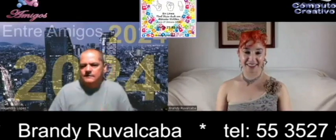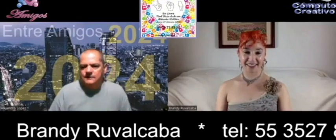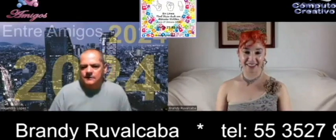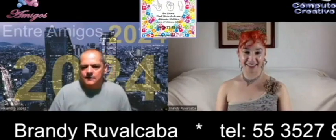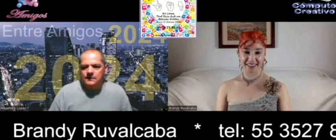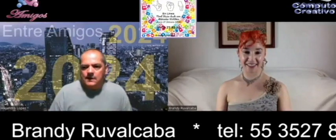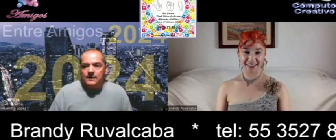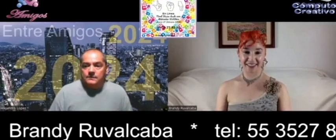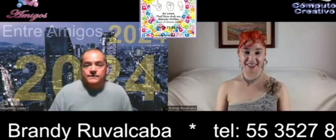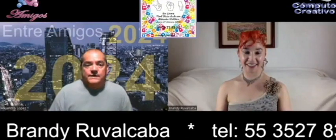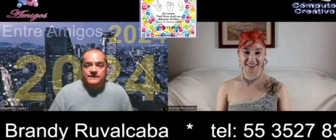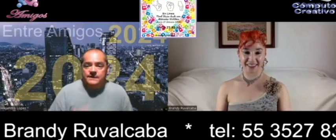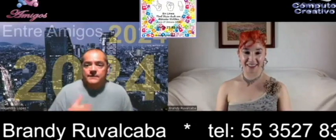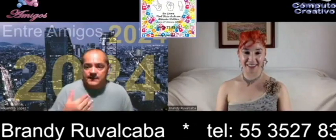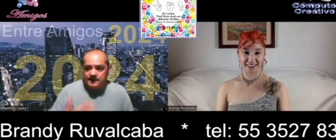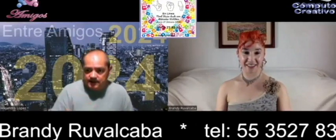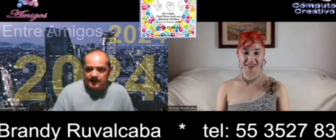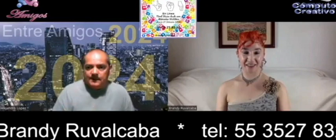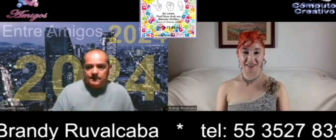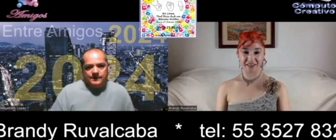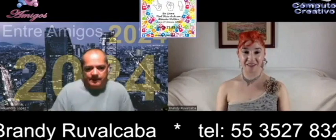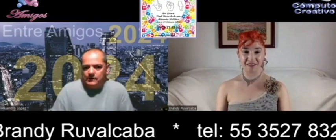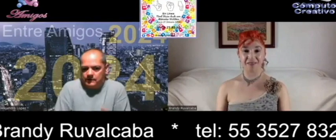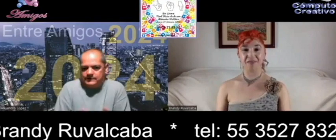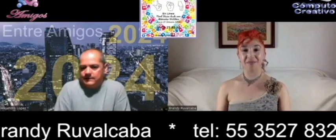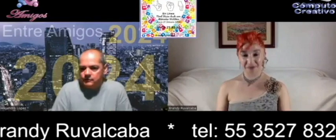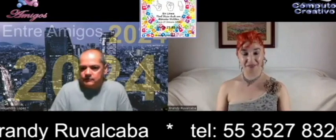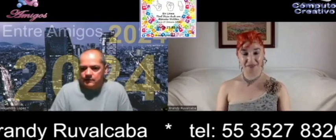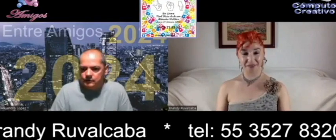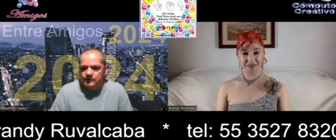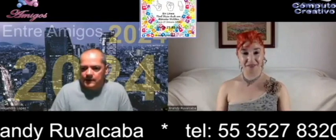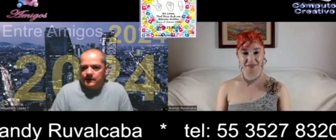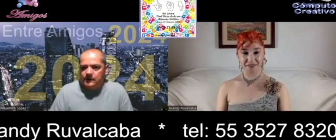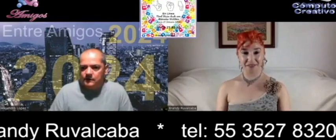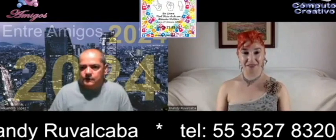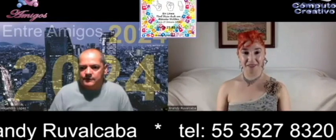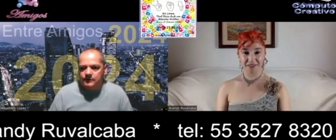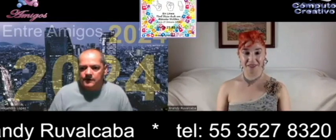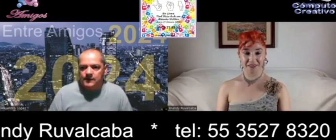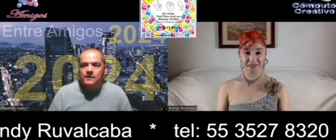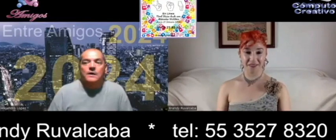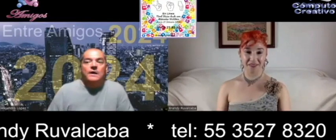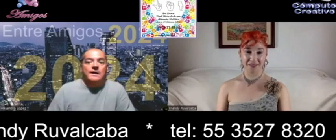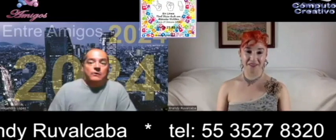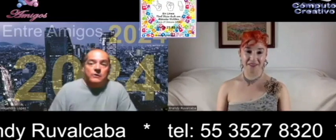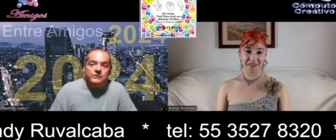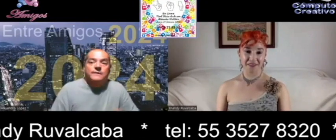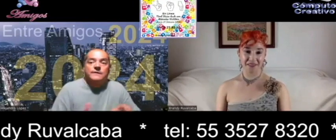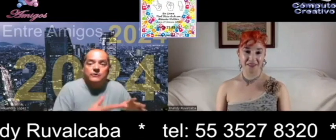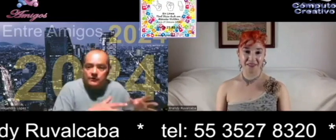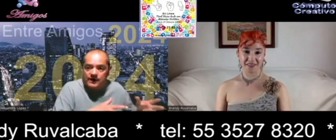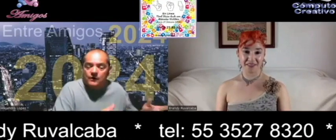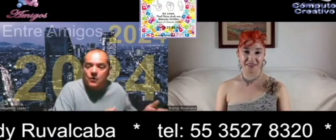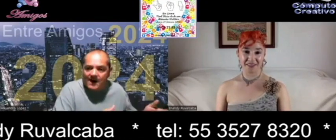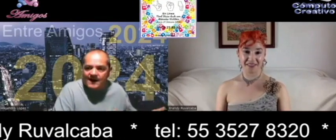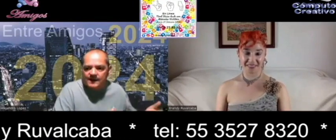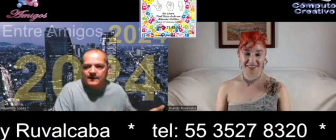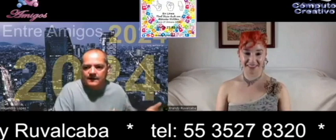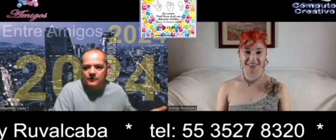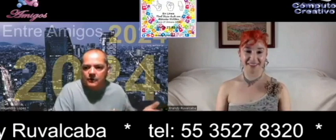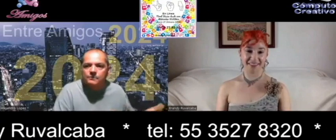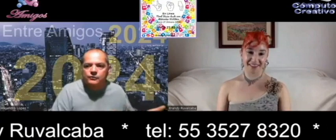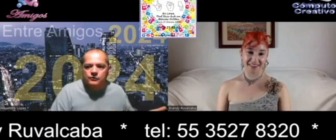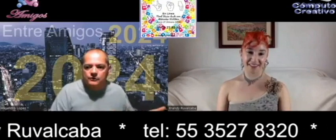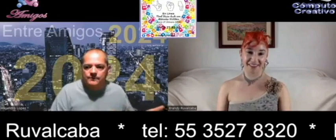programar. Pues tienes que meterte a, primero saber usar una computadora, luego saber un